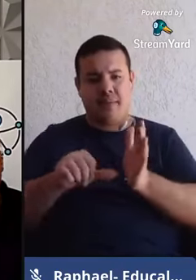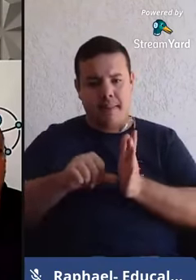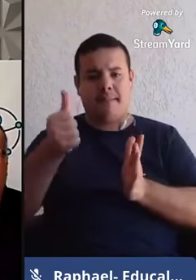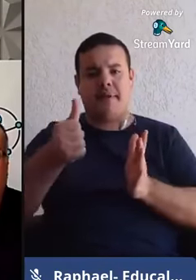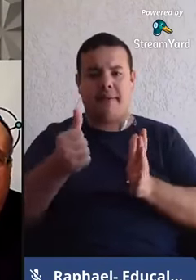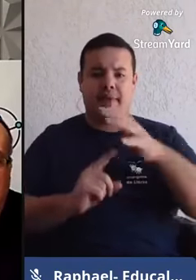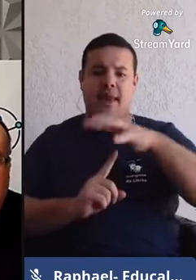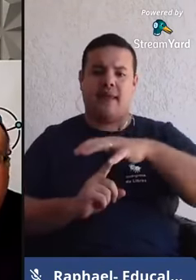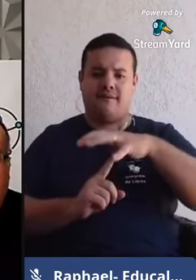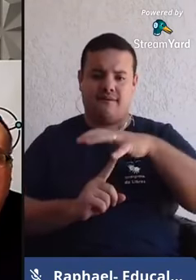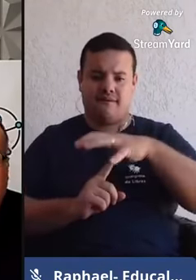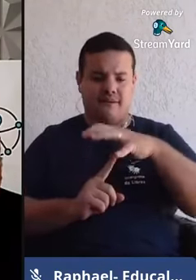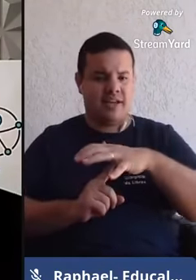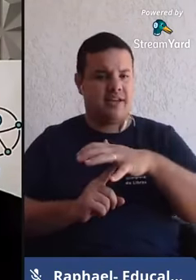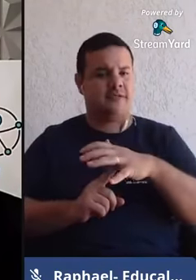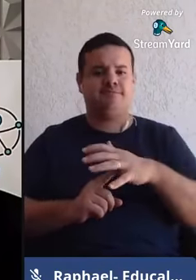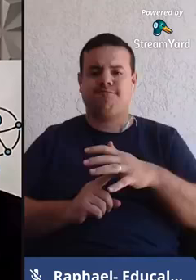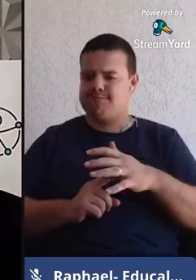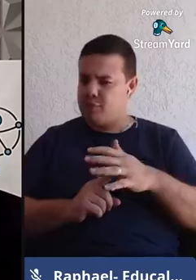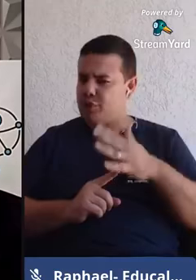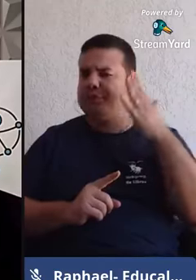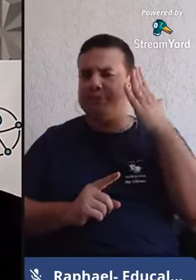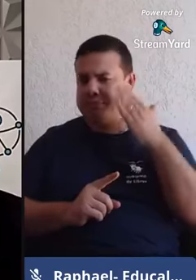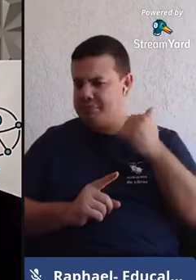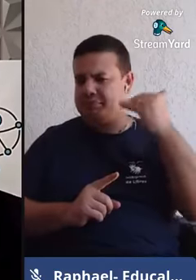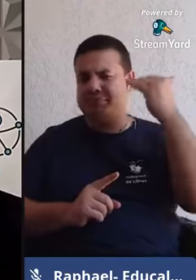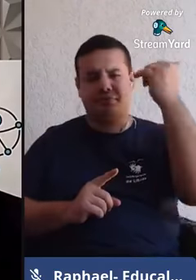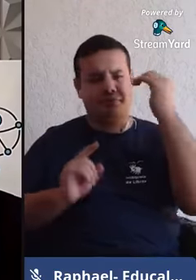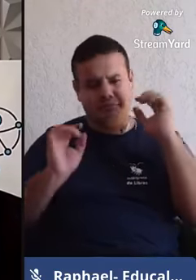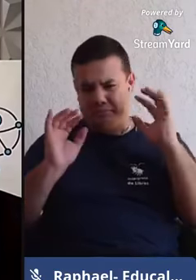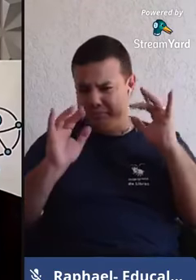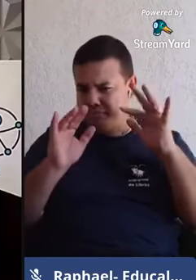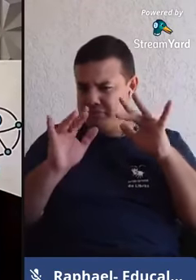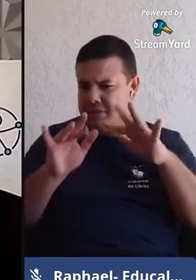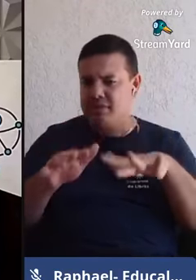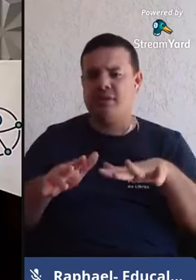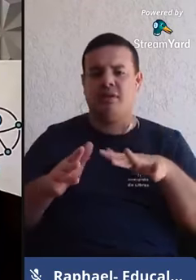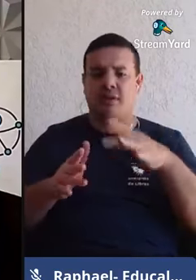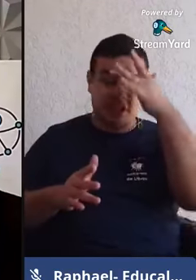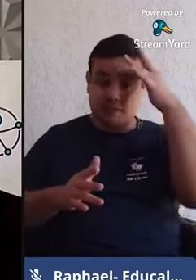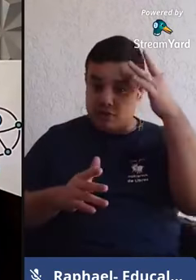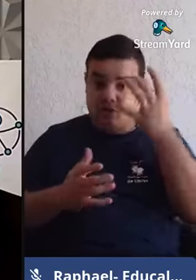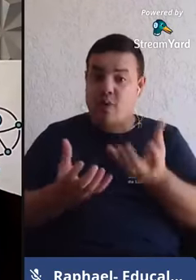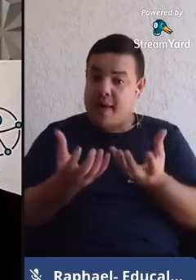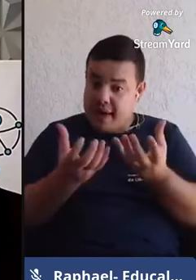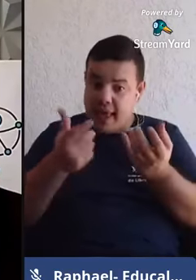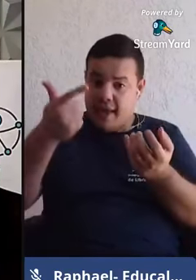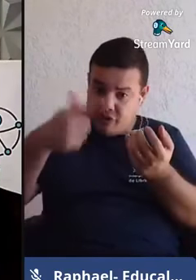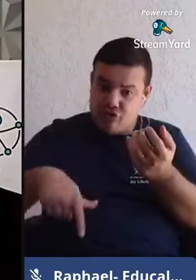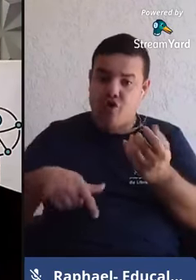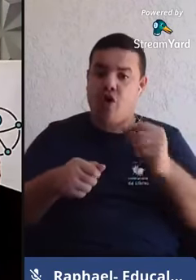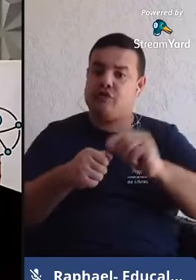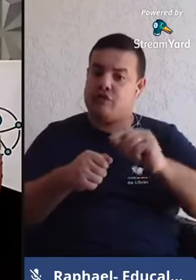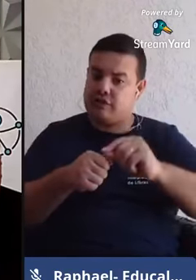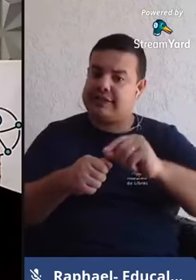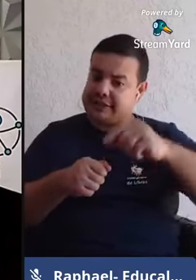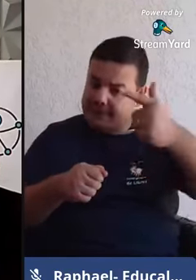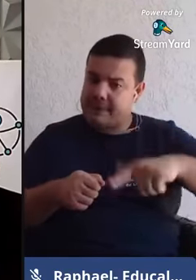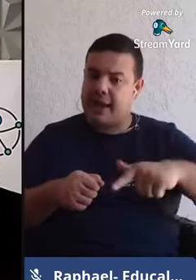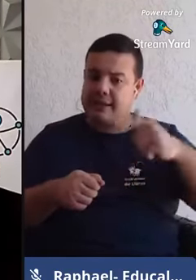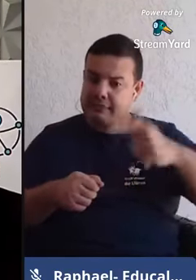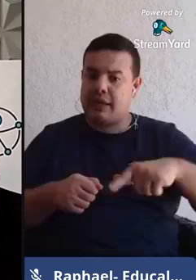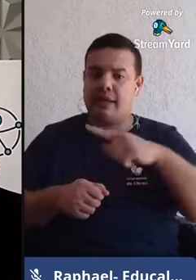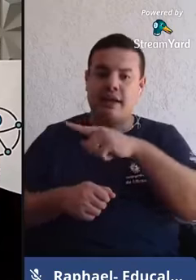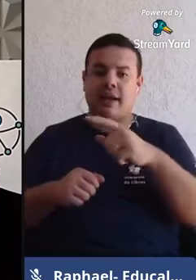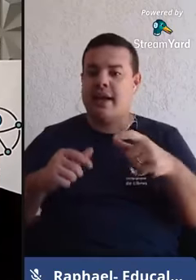céu, foi um sucesso enorme. Então, foi assim, todo mundo queria outra mobilidade. Não, vamos fazer a mobility, e já acabou que aquele local já ficou